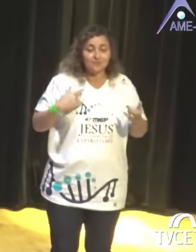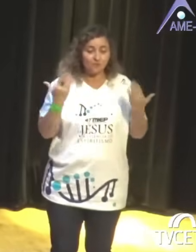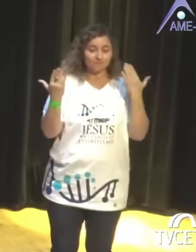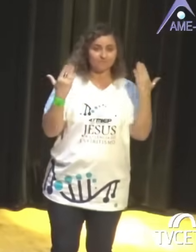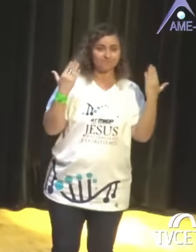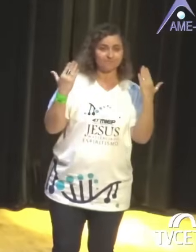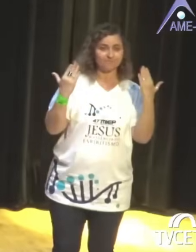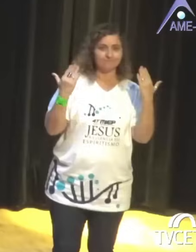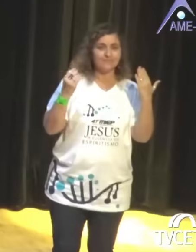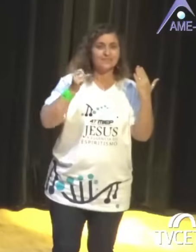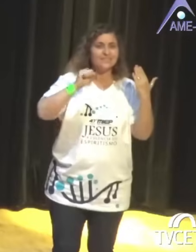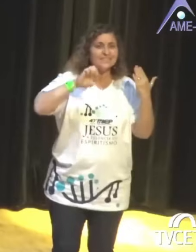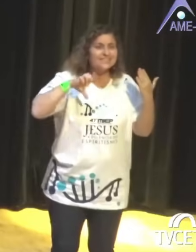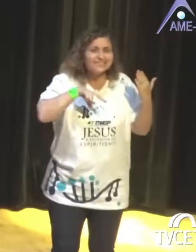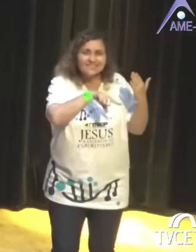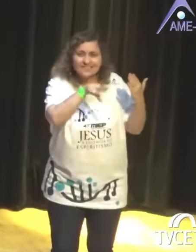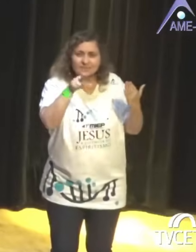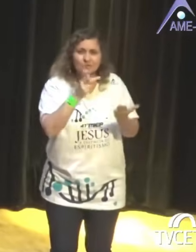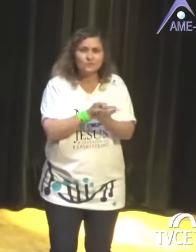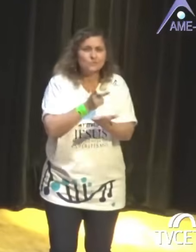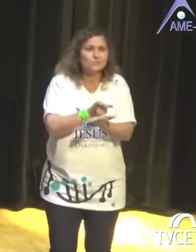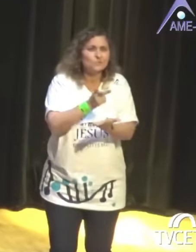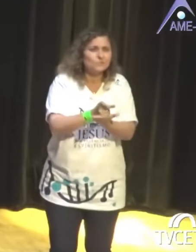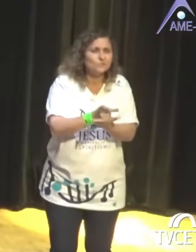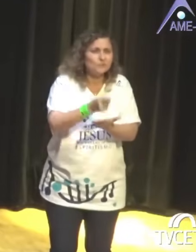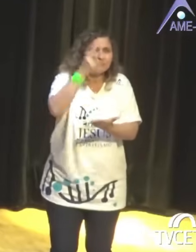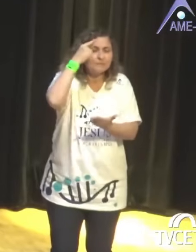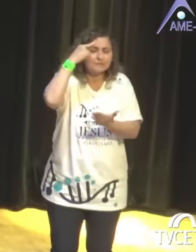pesado sua cápsula não vai sair da